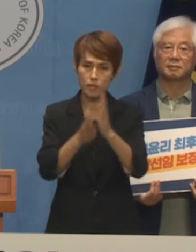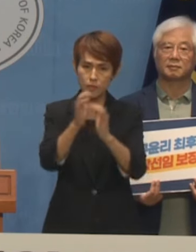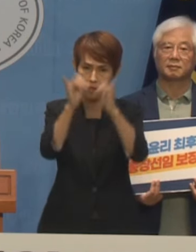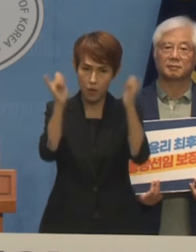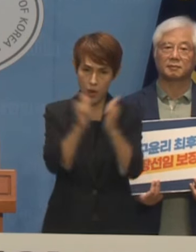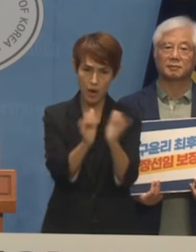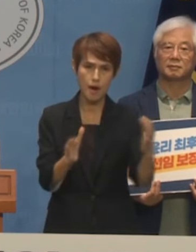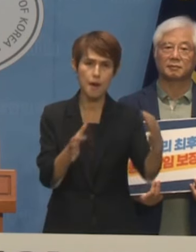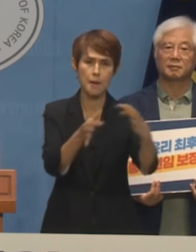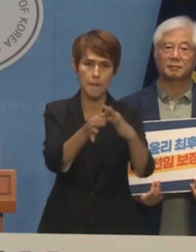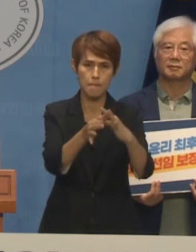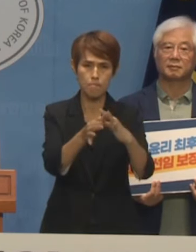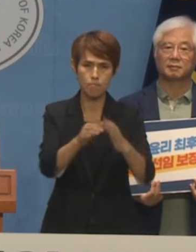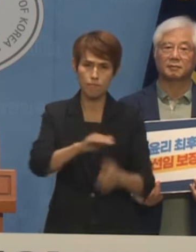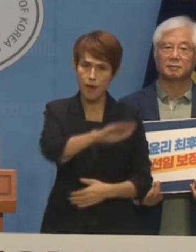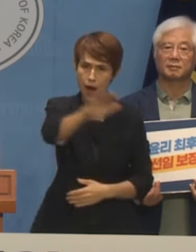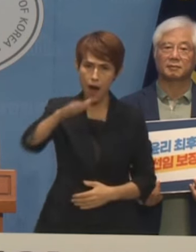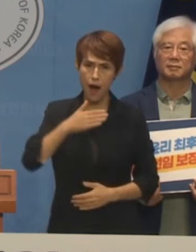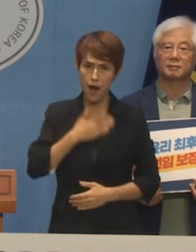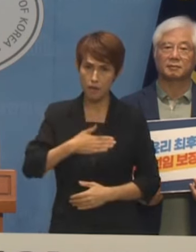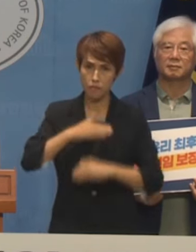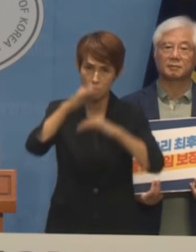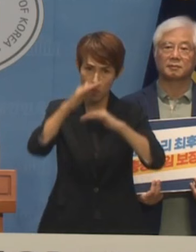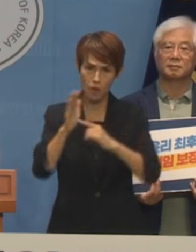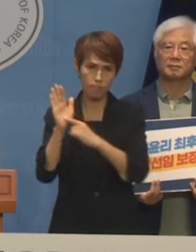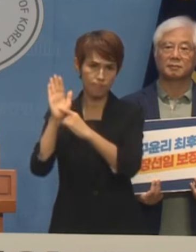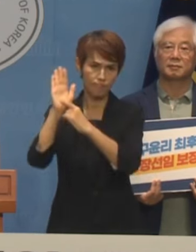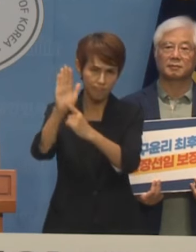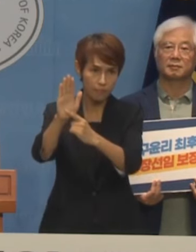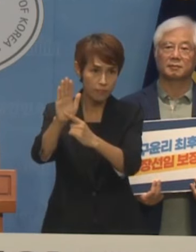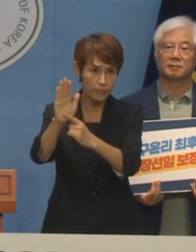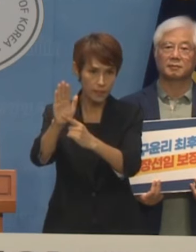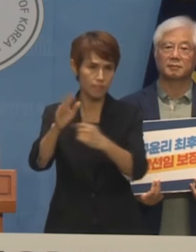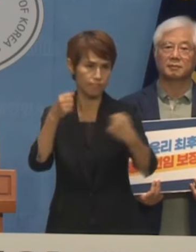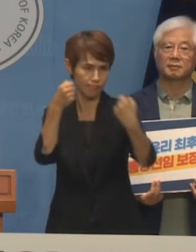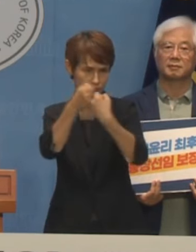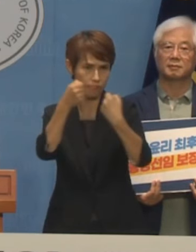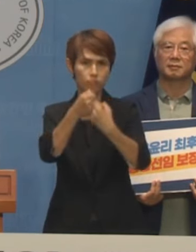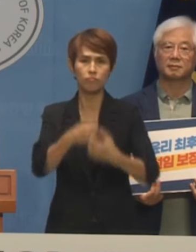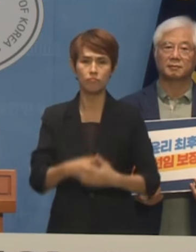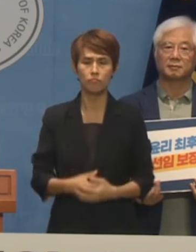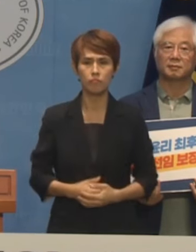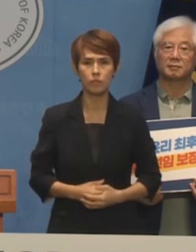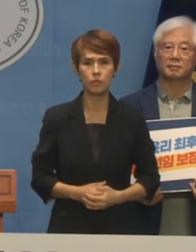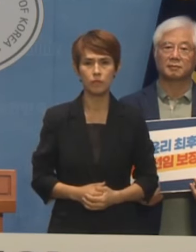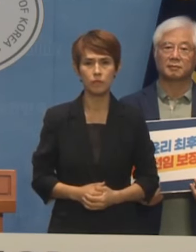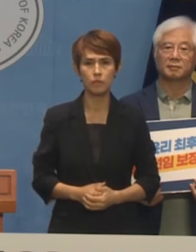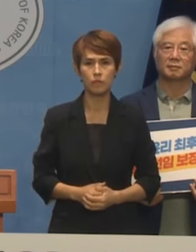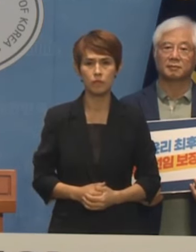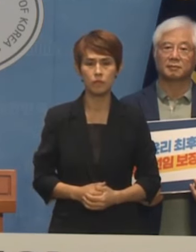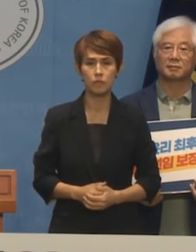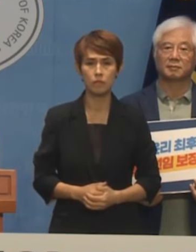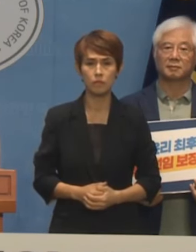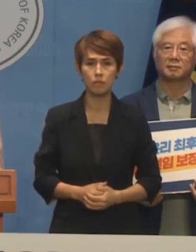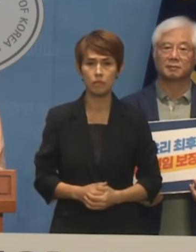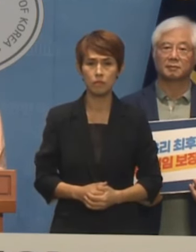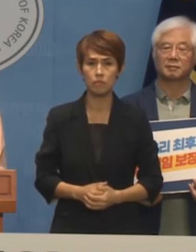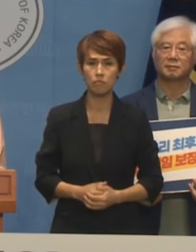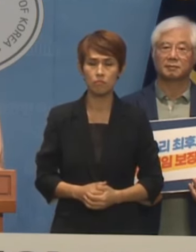교육시민사회단체와도 연계해 누구나 다 아는 그 사실을 세상에 내놓을 때까지 싸울 것입니다. 이 사안은 더